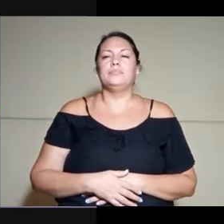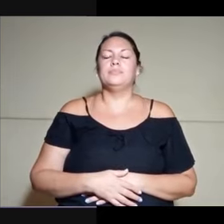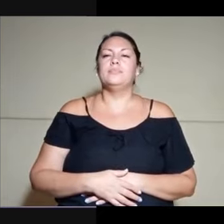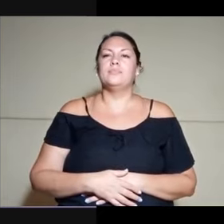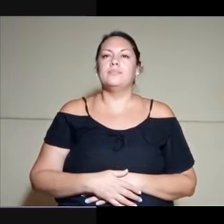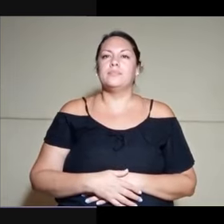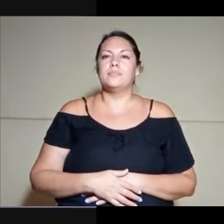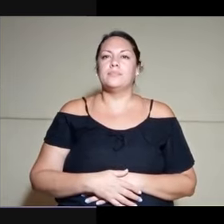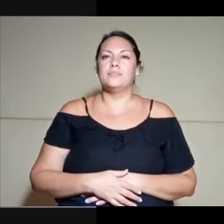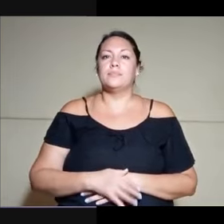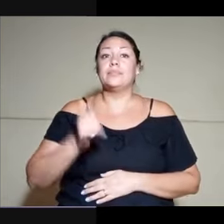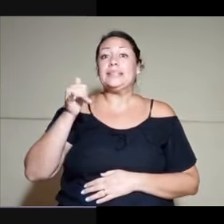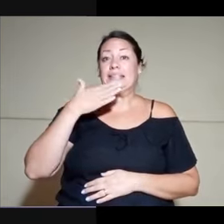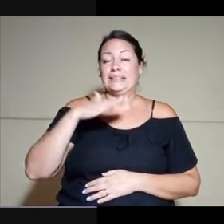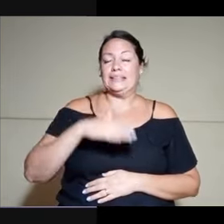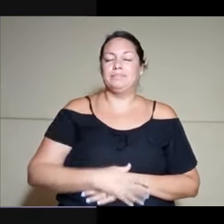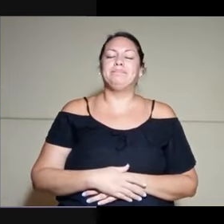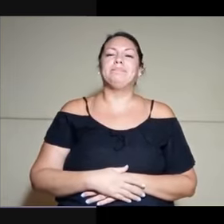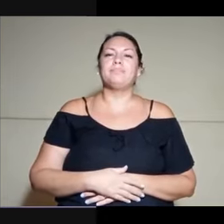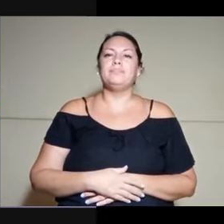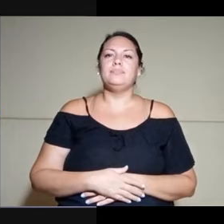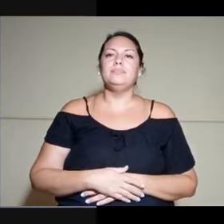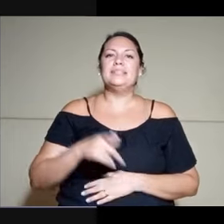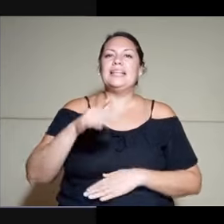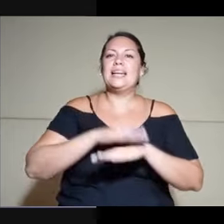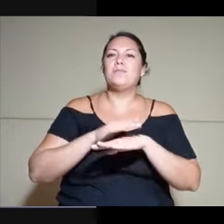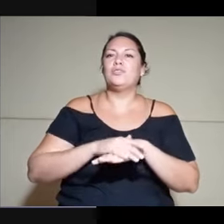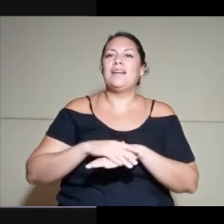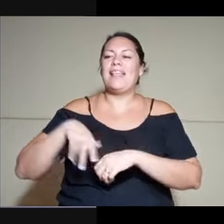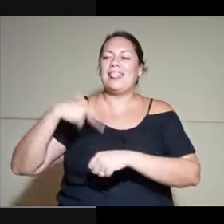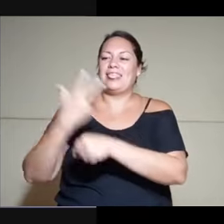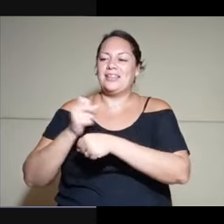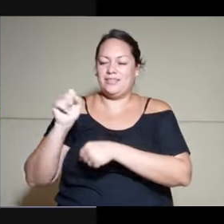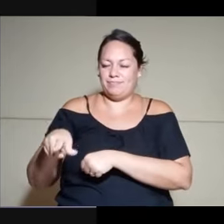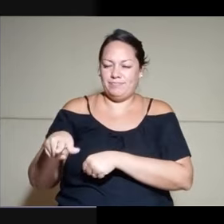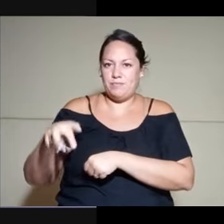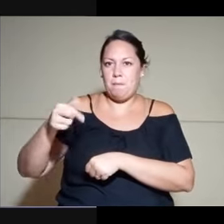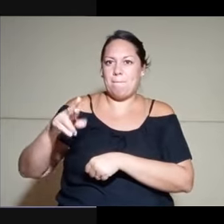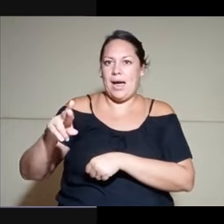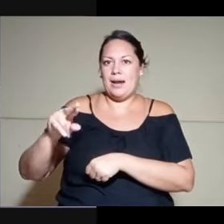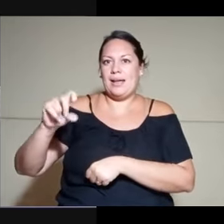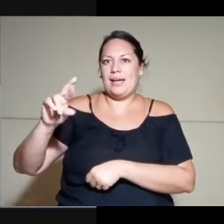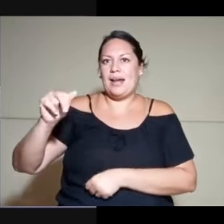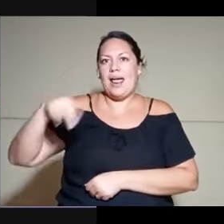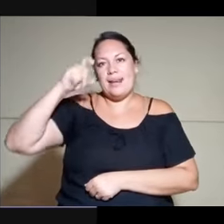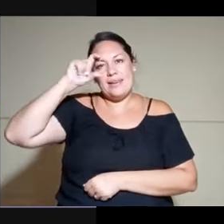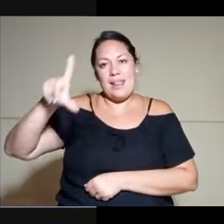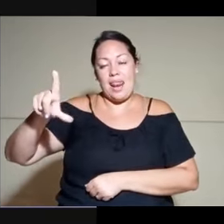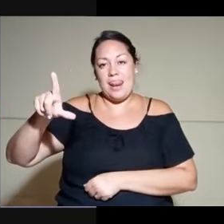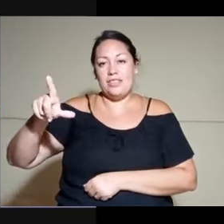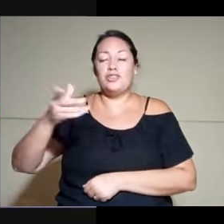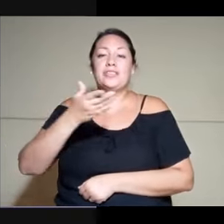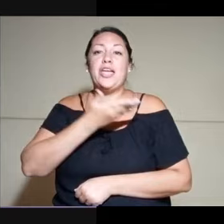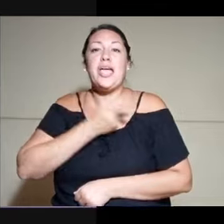Si no, no la puede ver. ¿Entiende? Bien, todo esto lo hace el tercer par craneal. Entonces, el tercer par craneal tiene... Sí, profe. Bien, todo